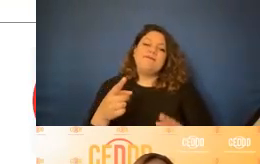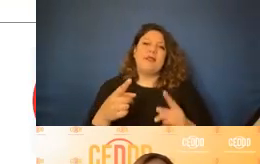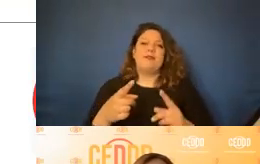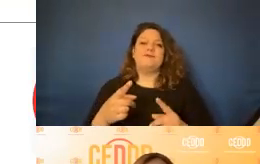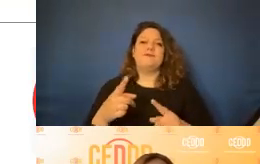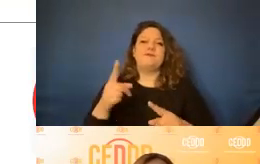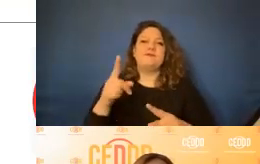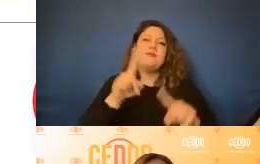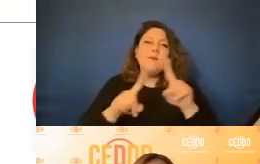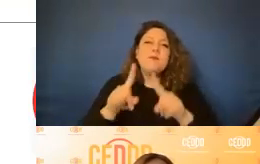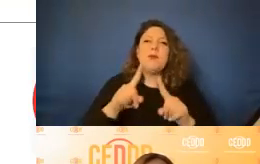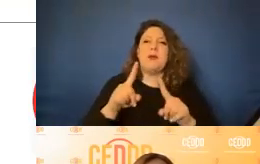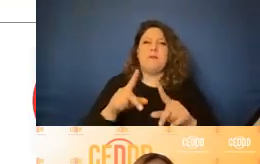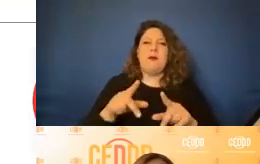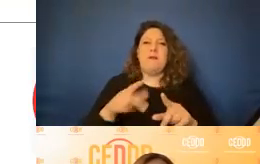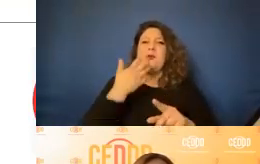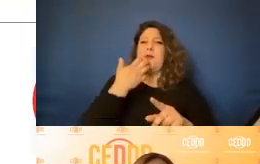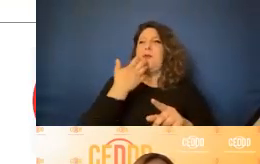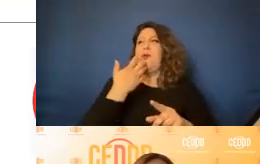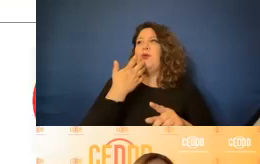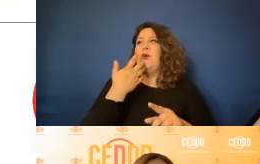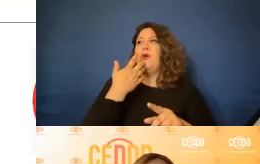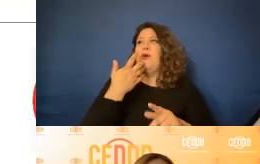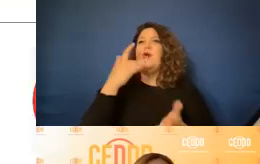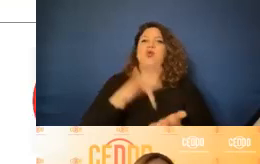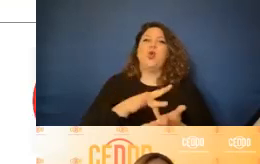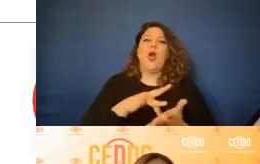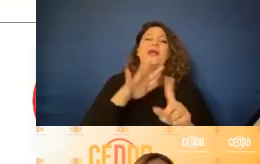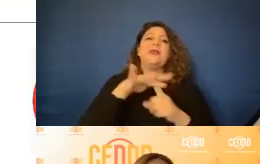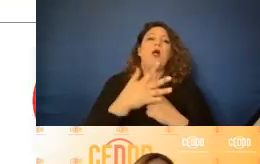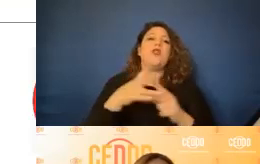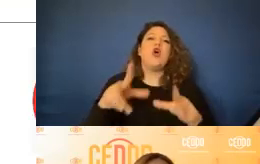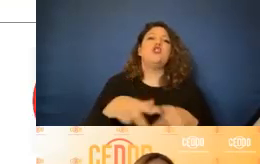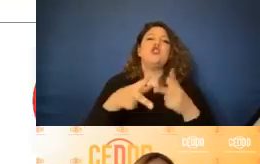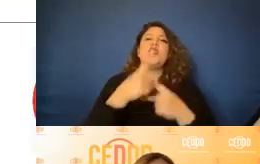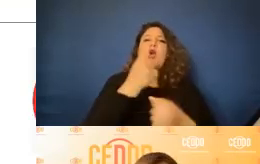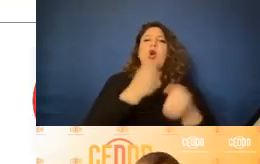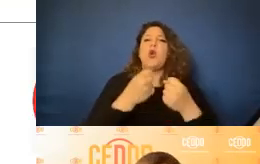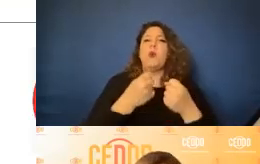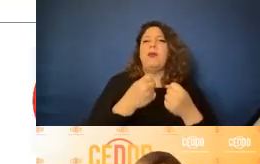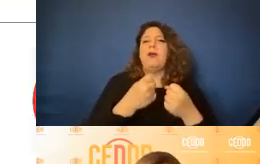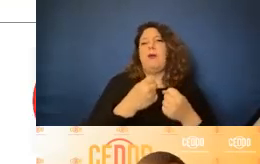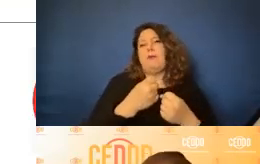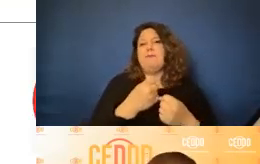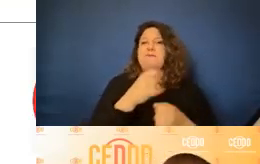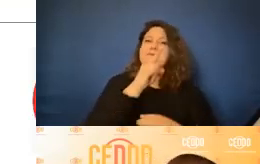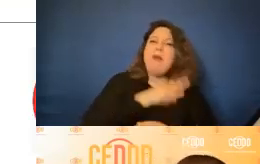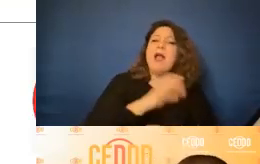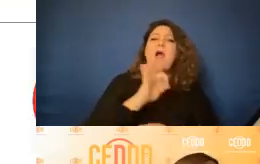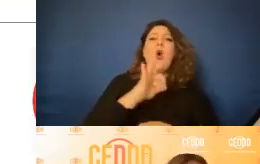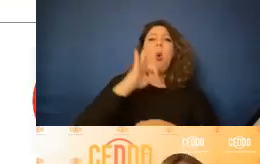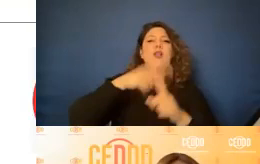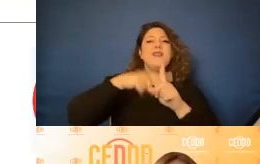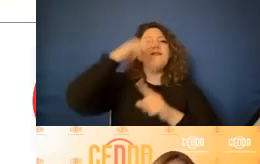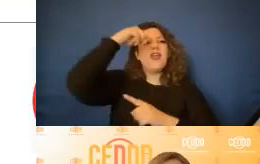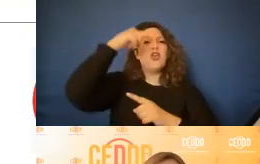entorno socioeconómico precario, que no tiene por qué ser, pero es una posibilidad, bajo nivel cultural, que no tiene por qué ser, pero es una posibilidad,